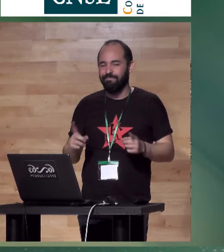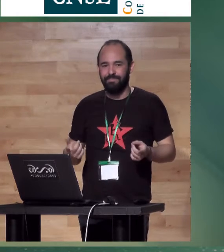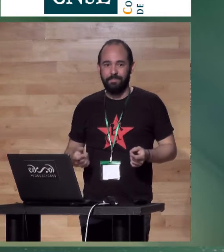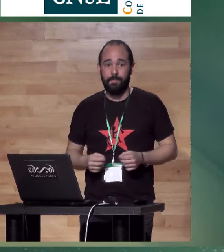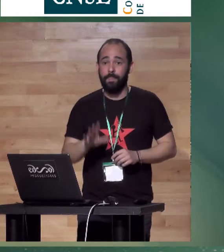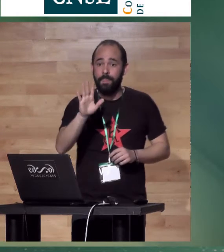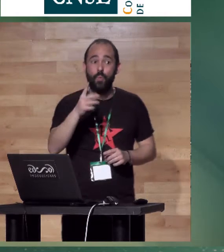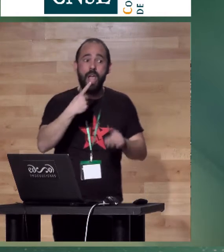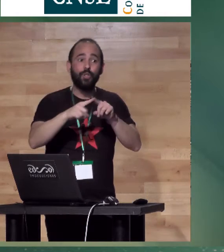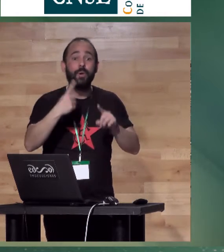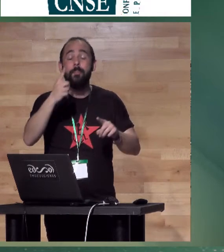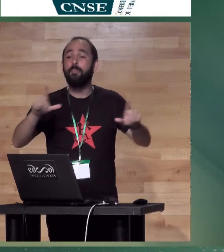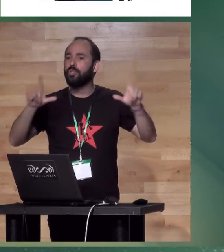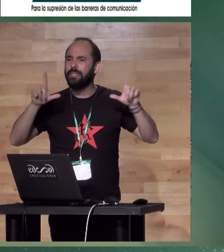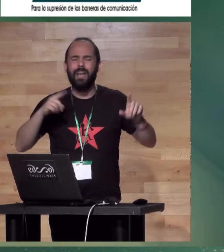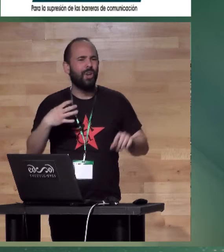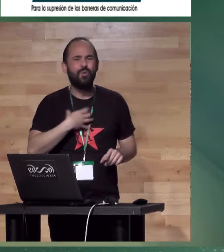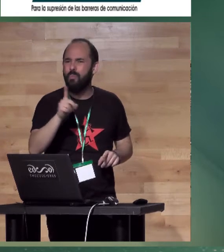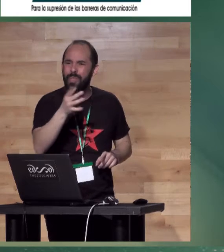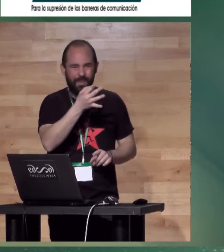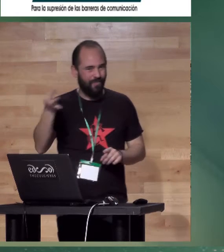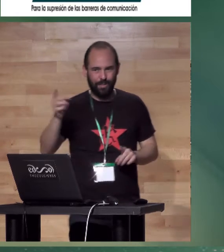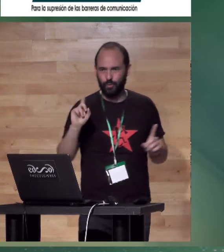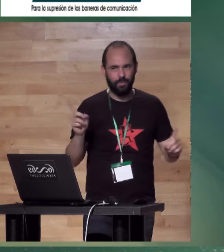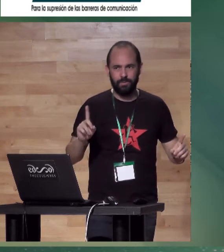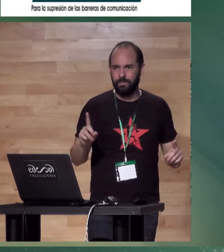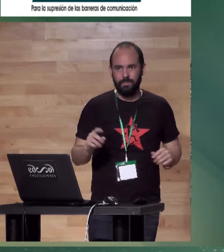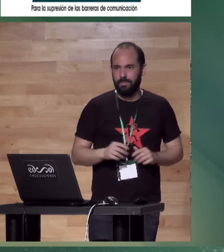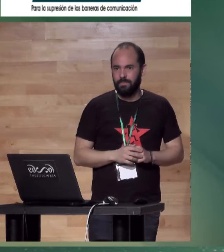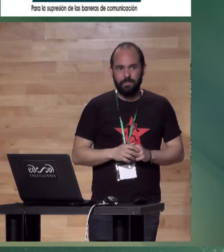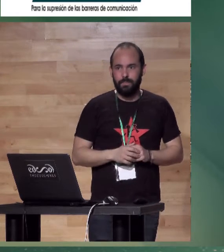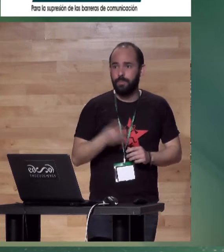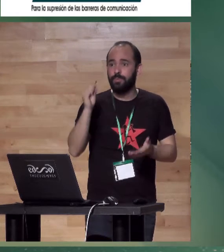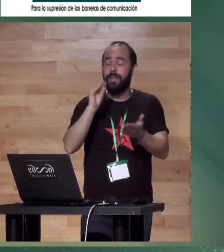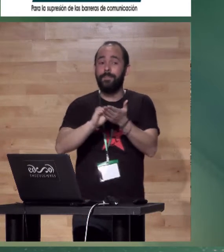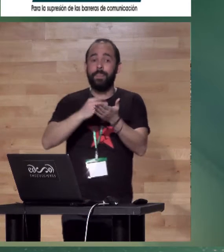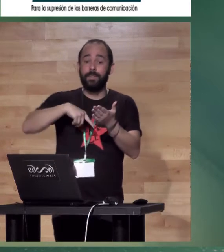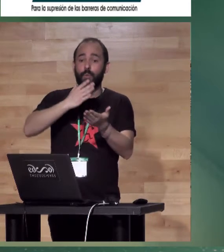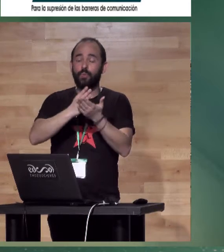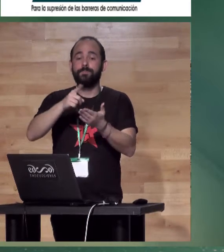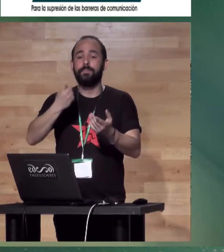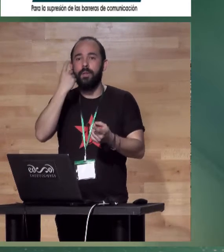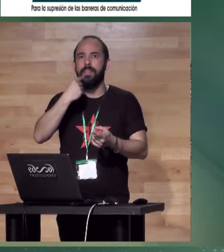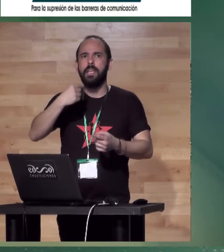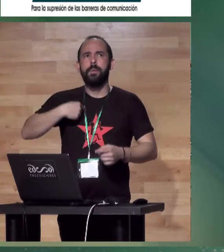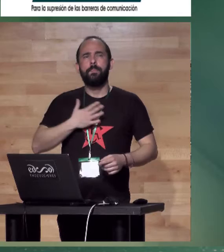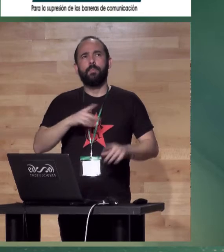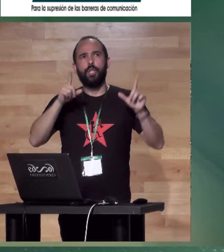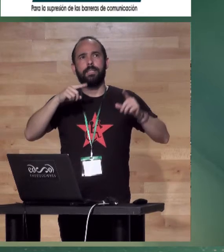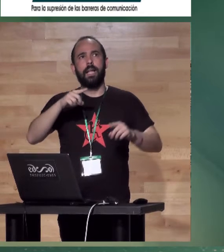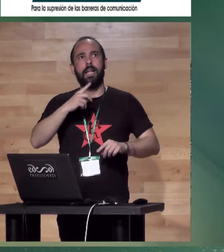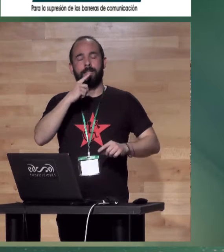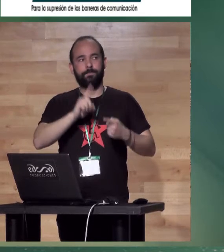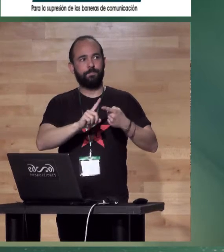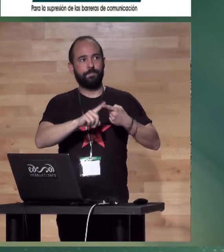se sentiría como un robot, no puede funcionar. A ver, una cosa es que un personaje, un protagonista, no puede ser perfecto.